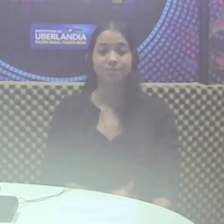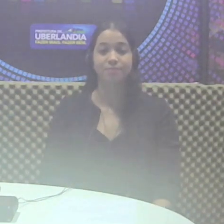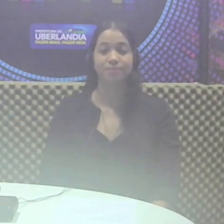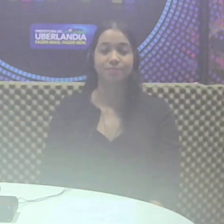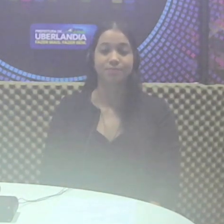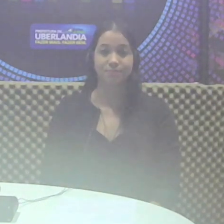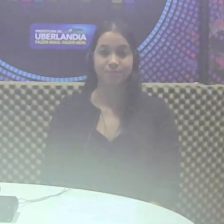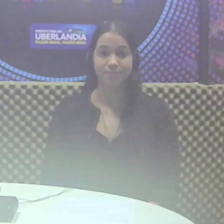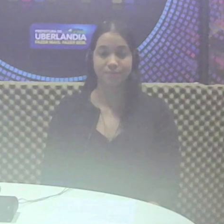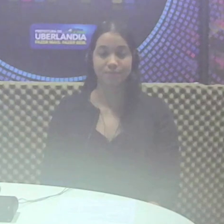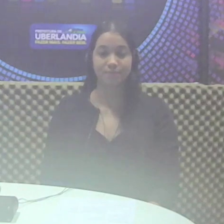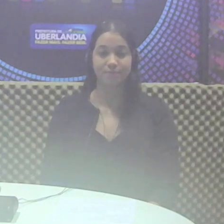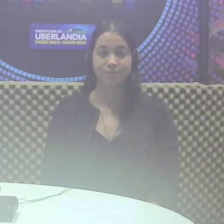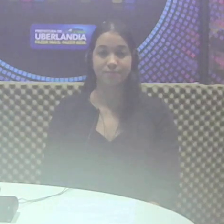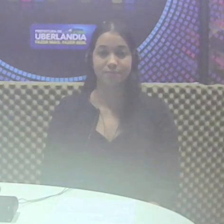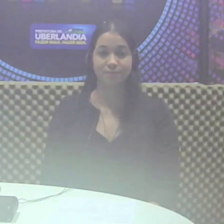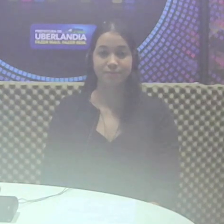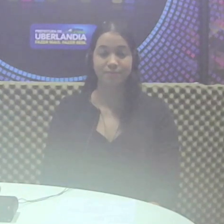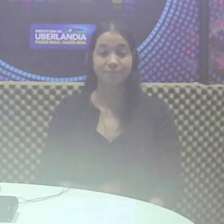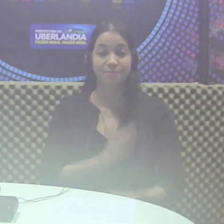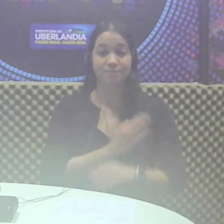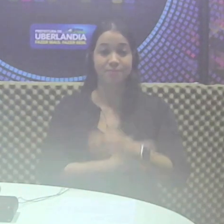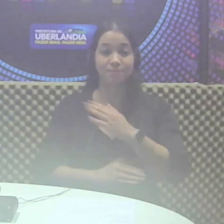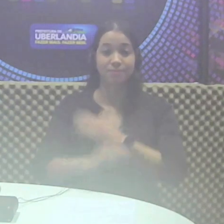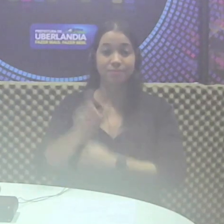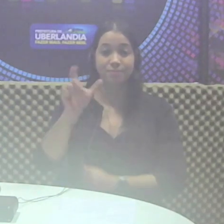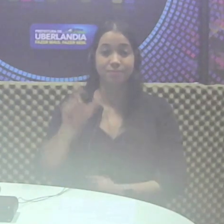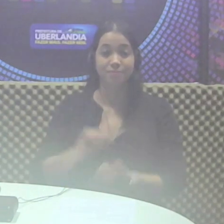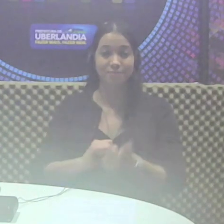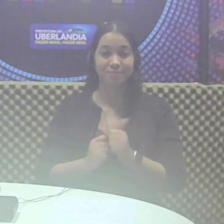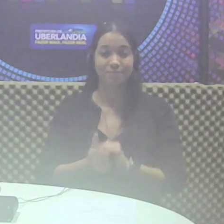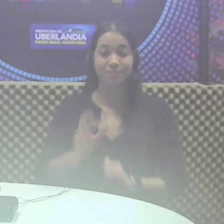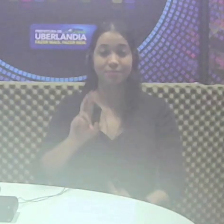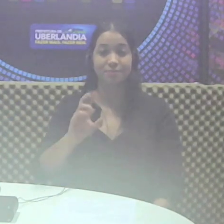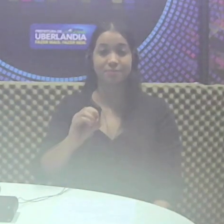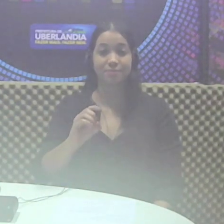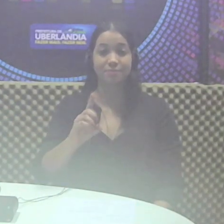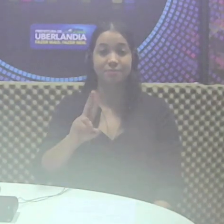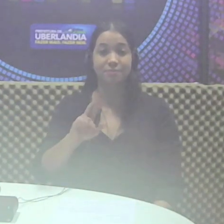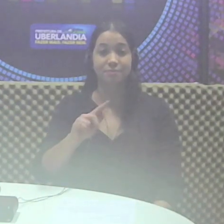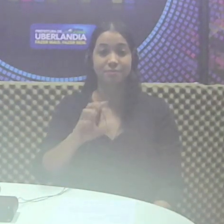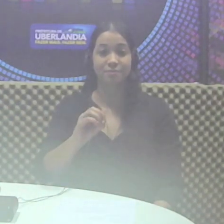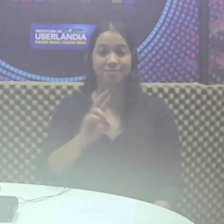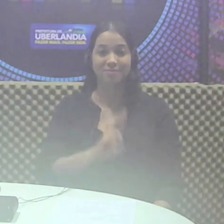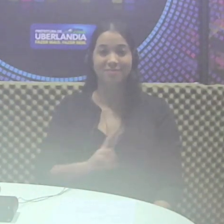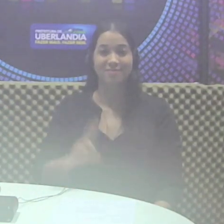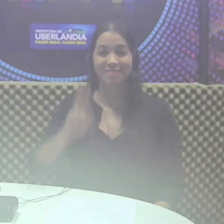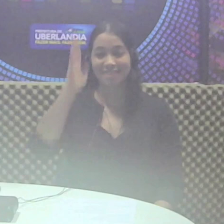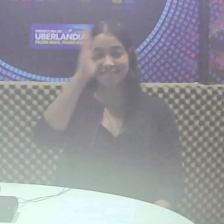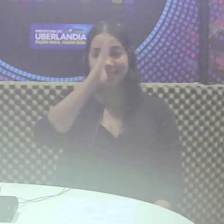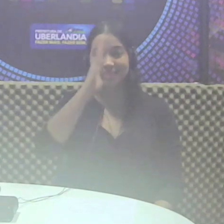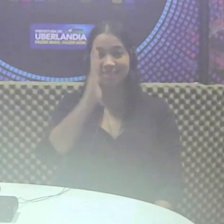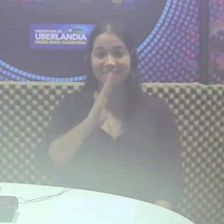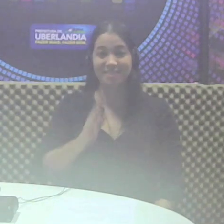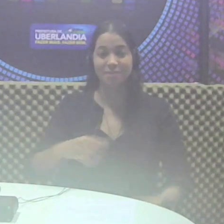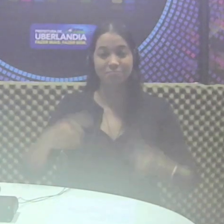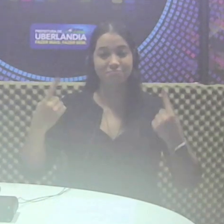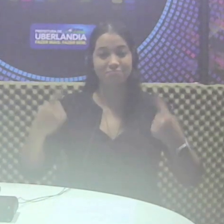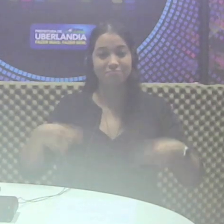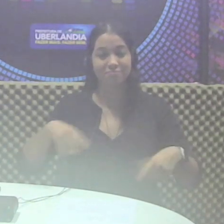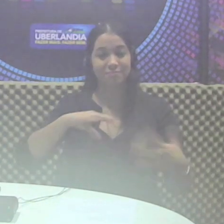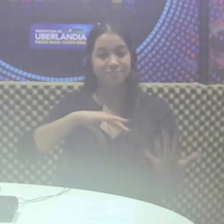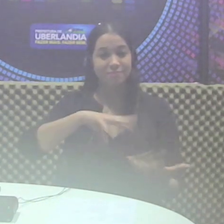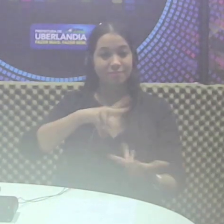notícias. O para-atleta Rodrigo Parreira está entre os representantes da seleção brasileira no Campeonato Mundial